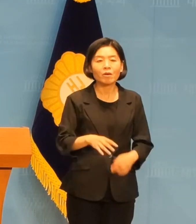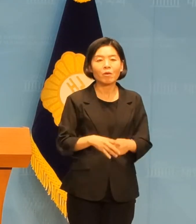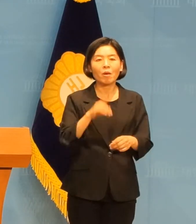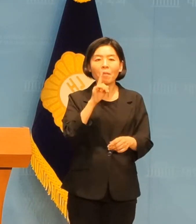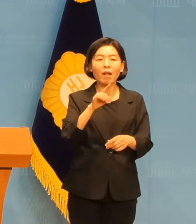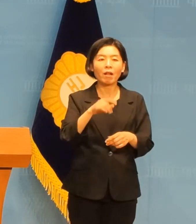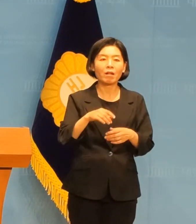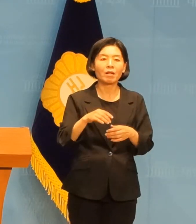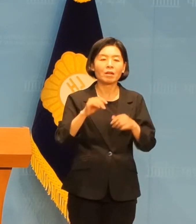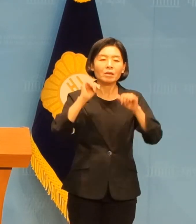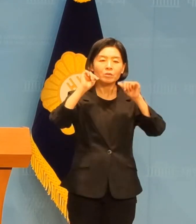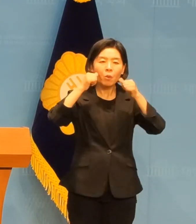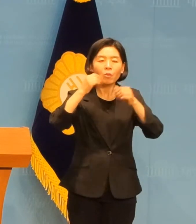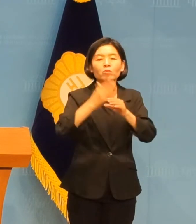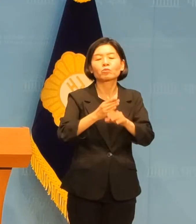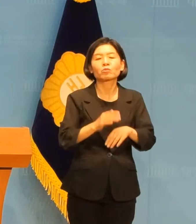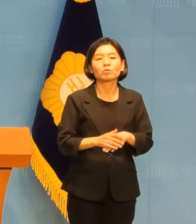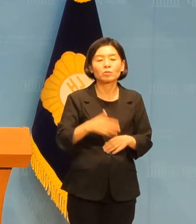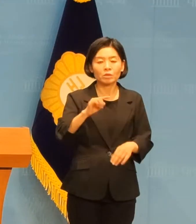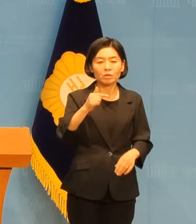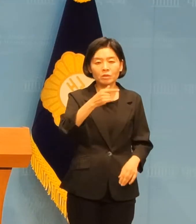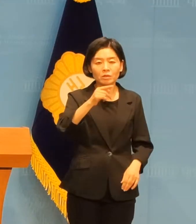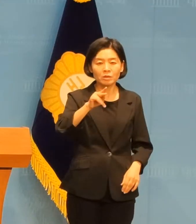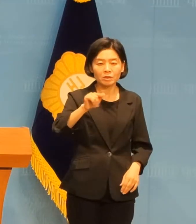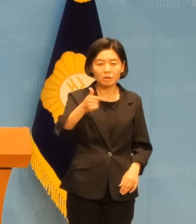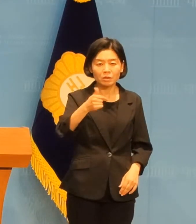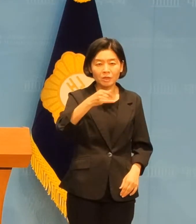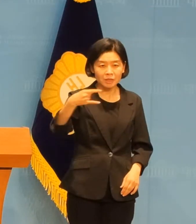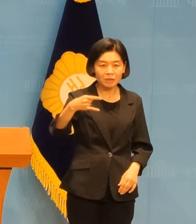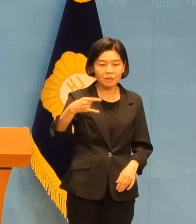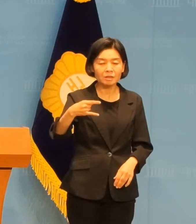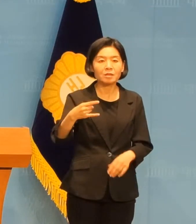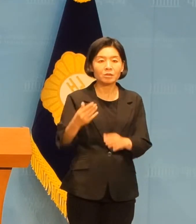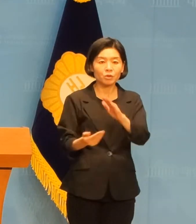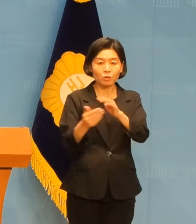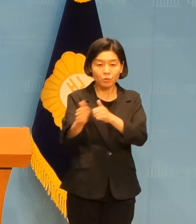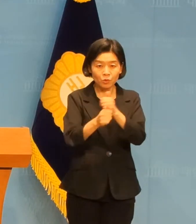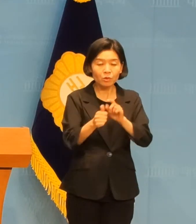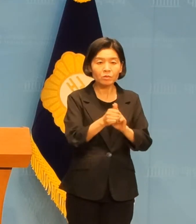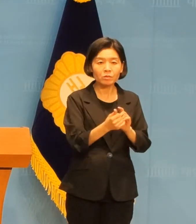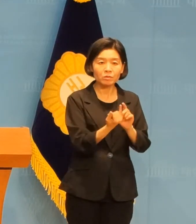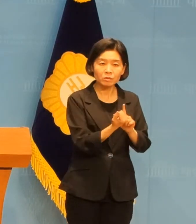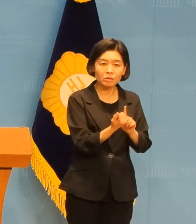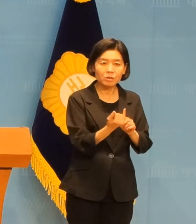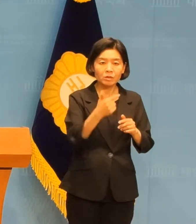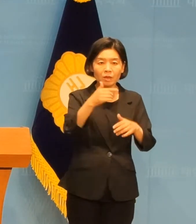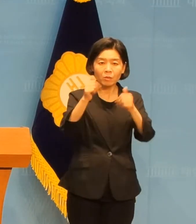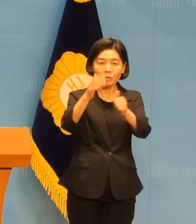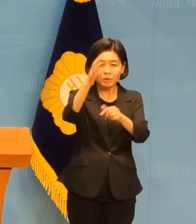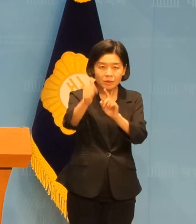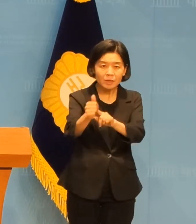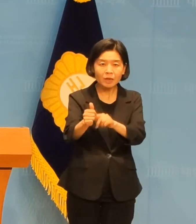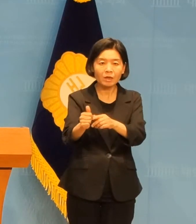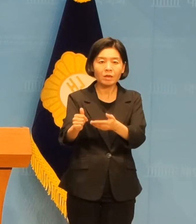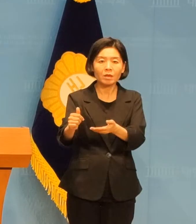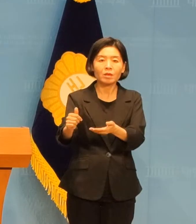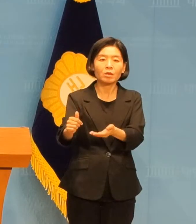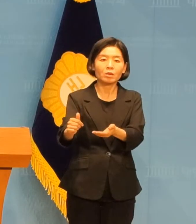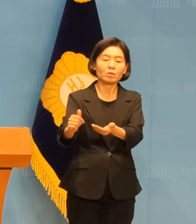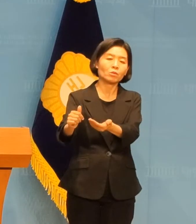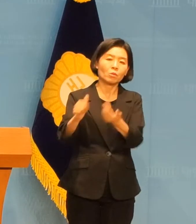있습니다. 전현희 최고위원은 대법원장을 향해 동행명령장 발부를